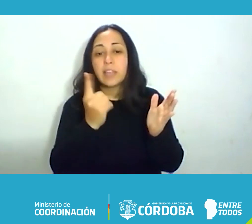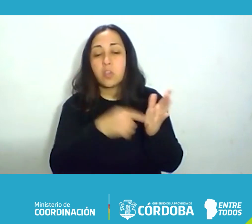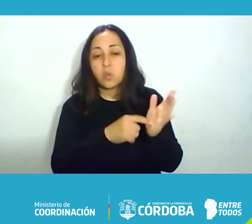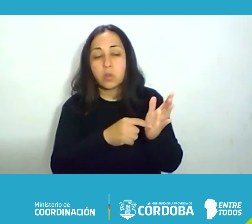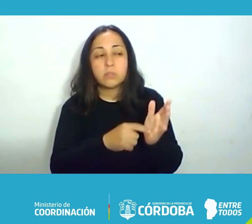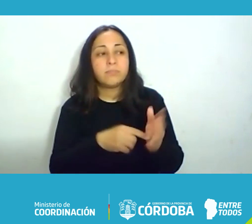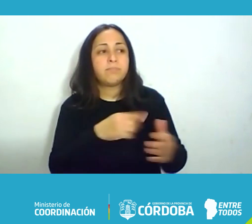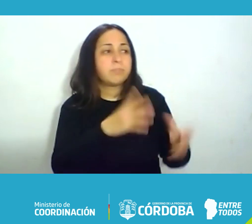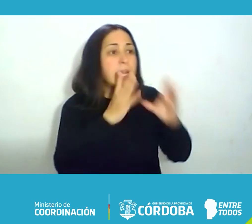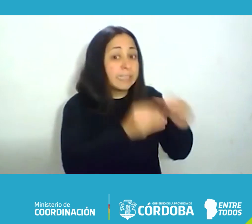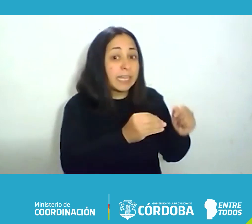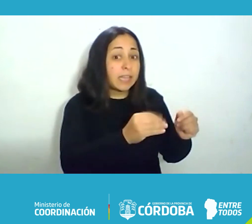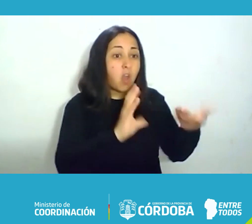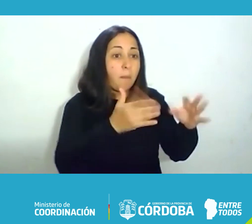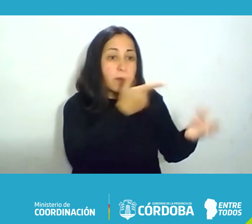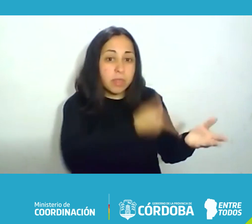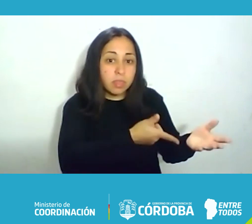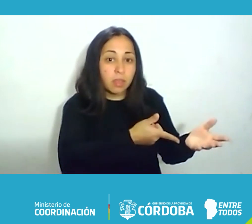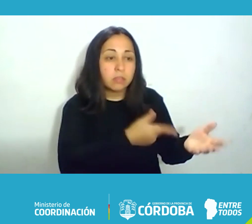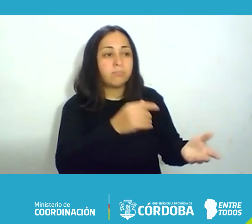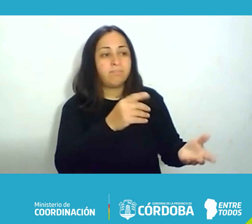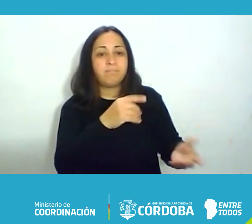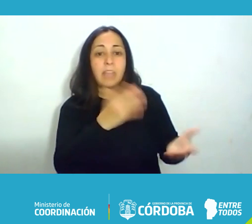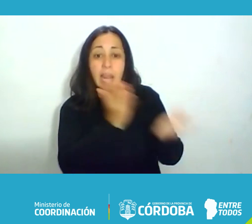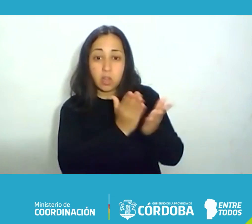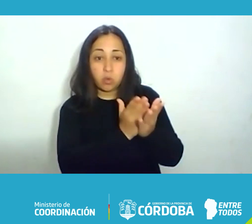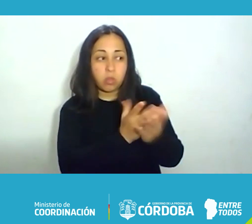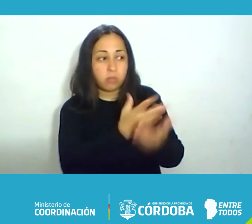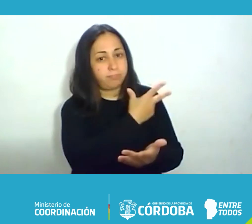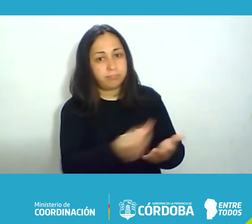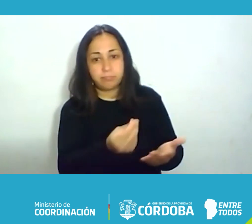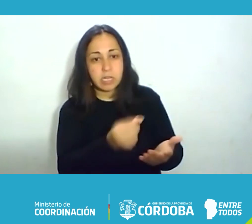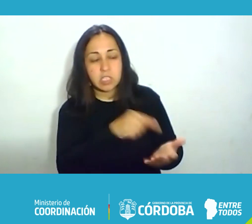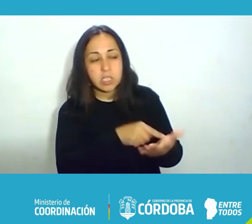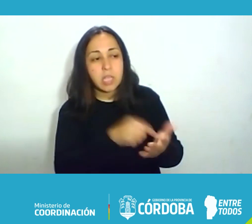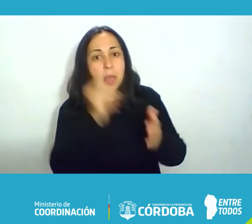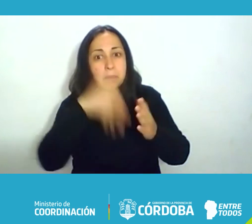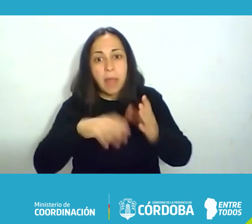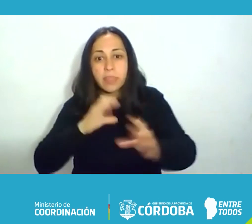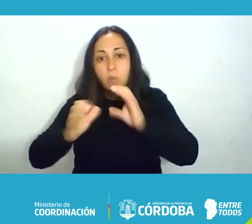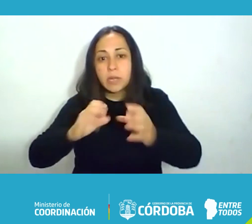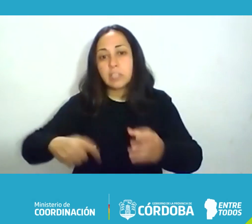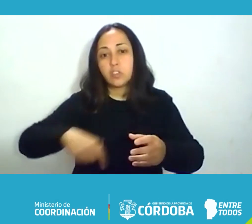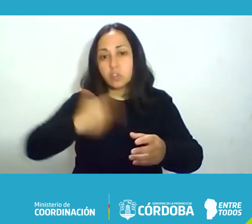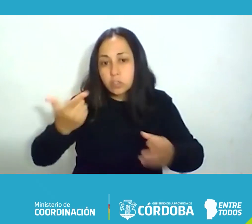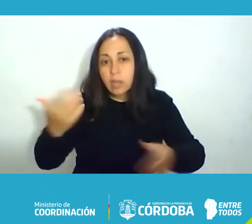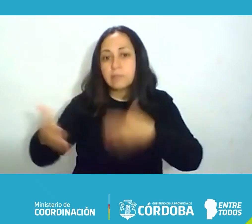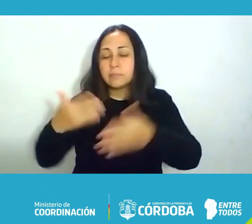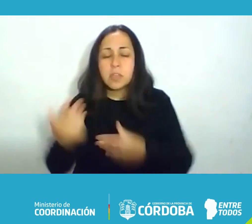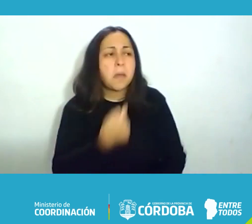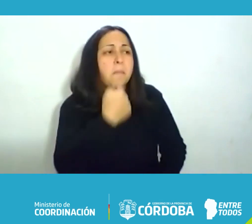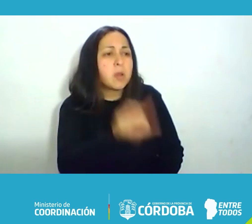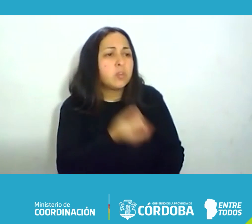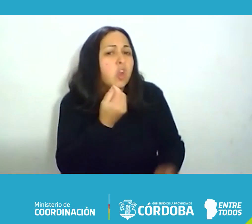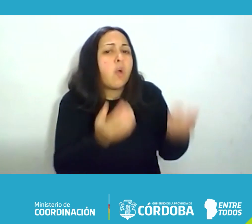Solicita que el Secretario de Ambiente proceda a rechazar el estudio de impacto ambiental, que se publique el plan de comunicación social, y se